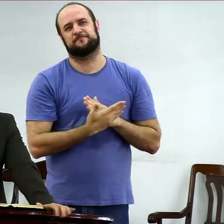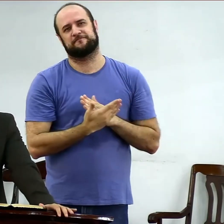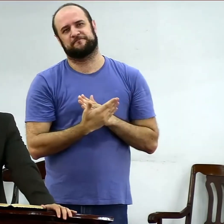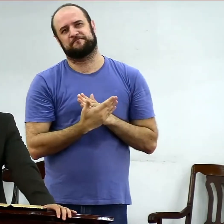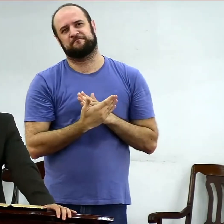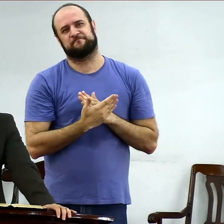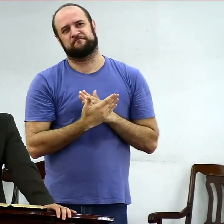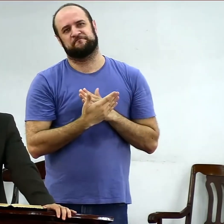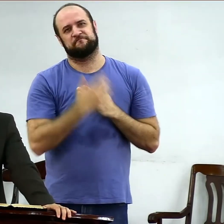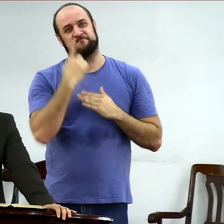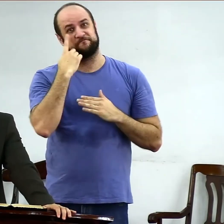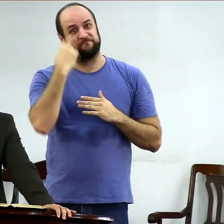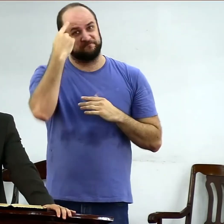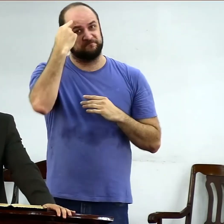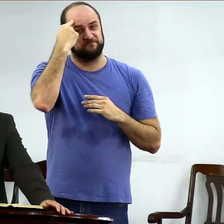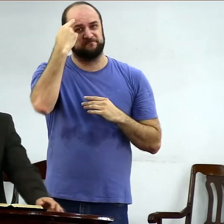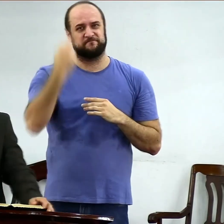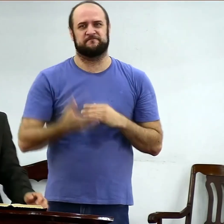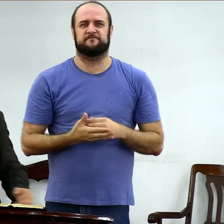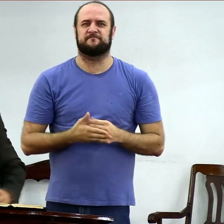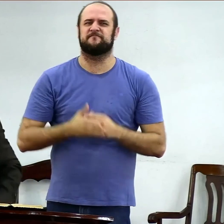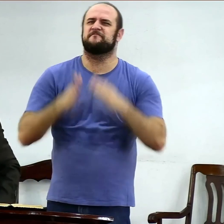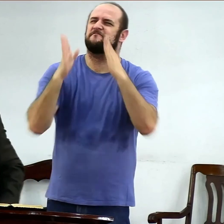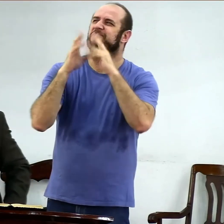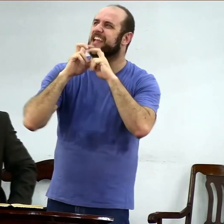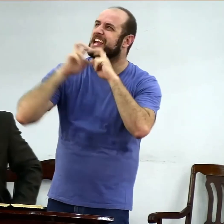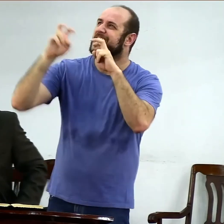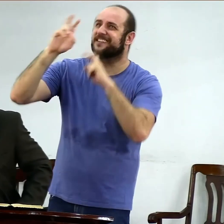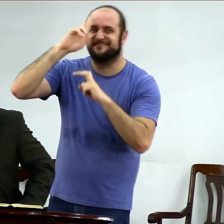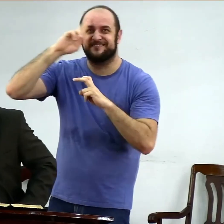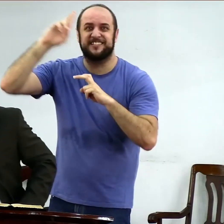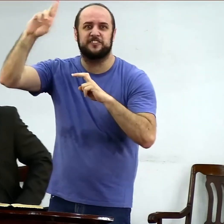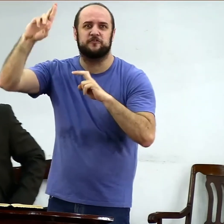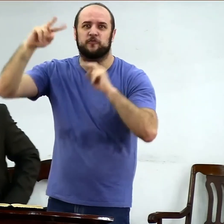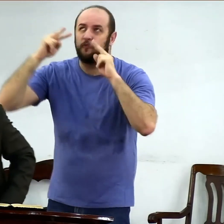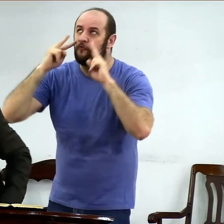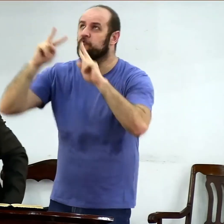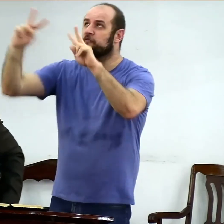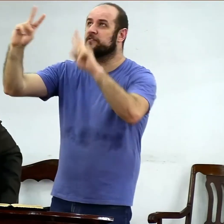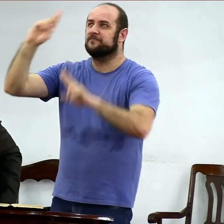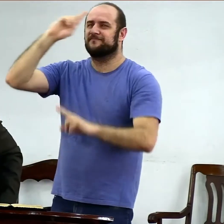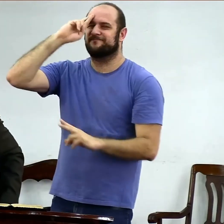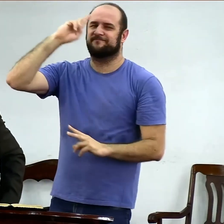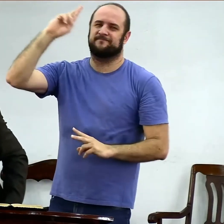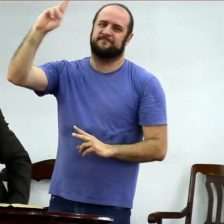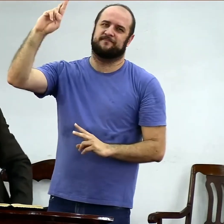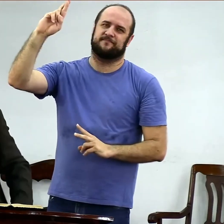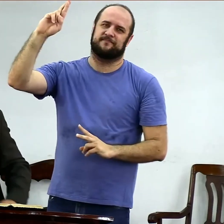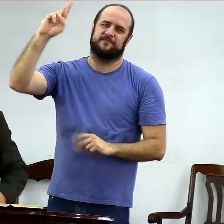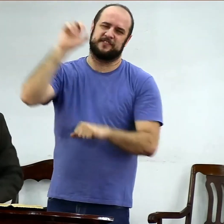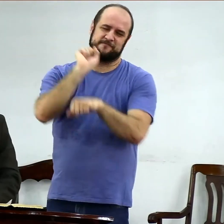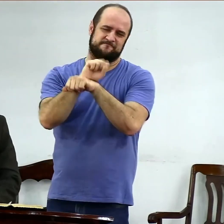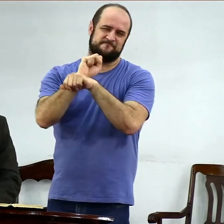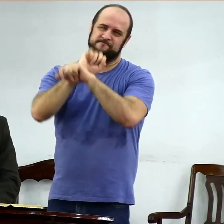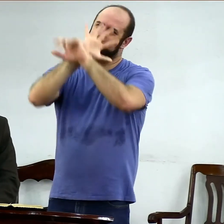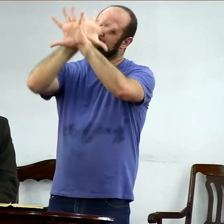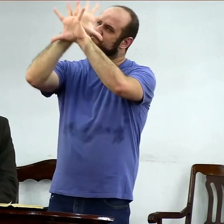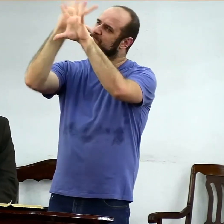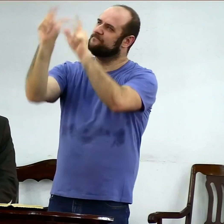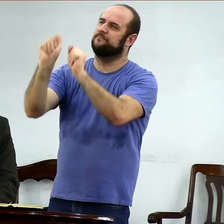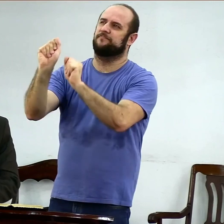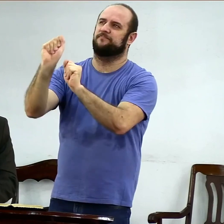angústia? Clame ao Senhor, tende nele a esperança para a sua